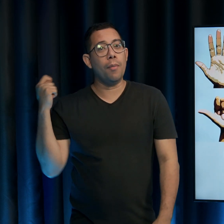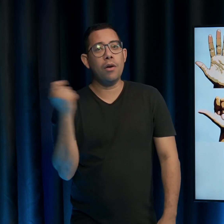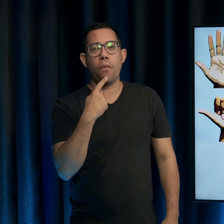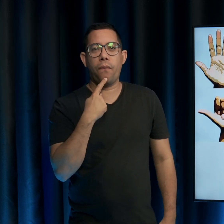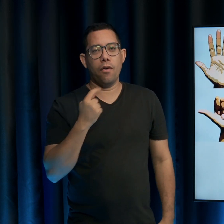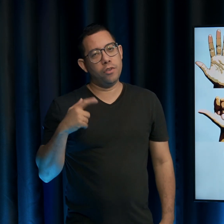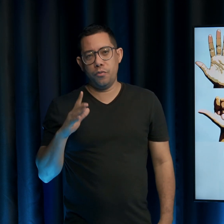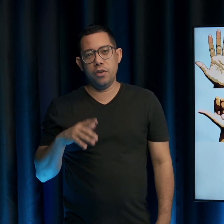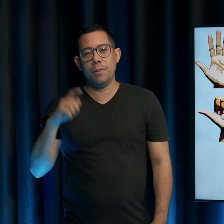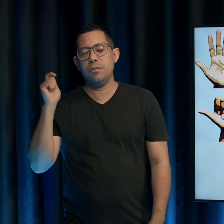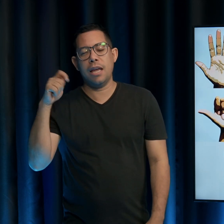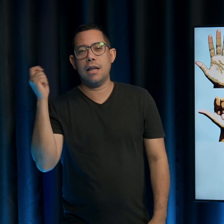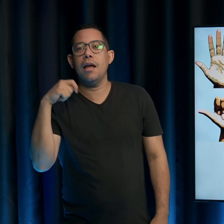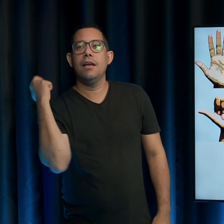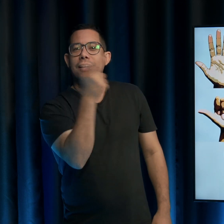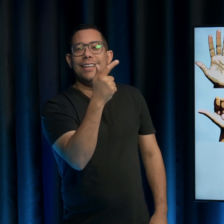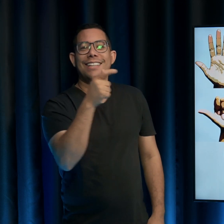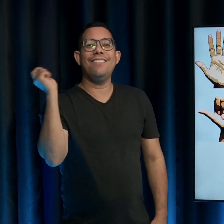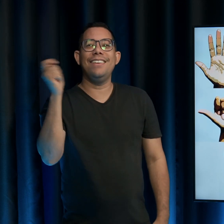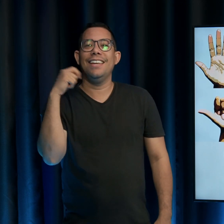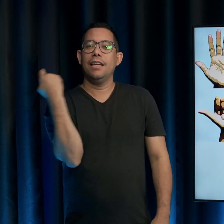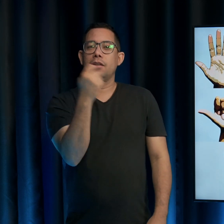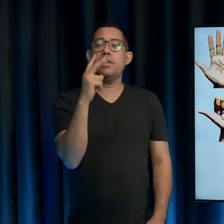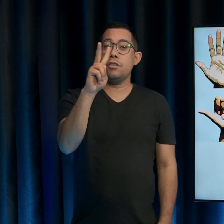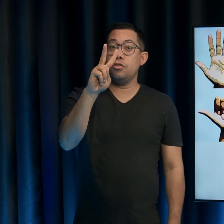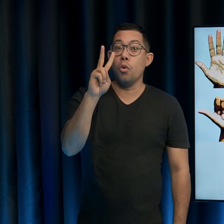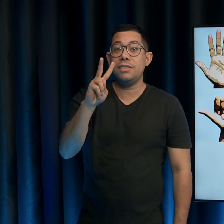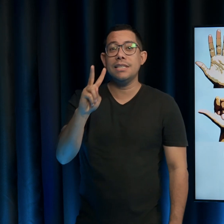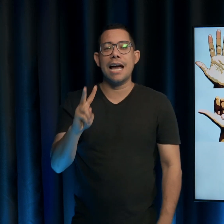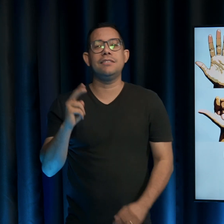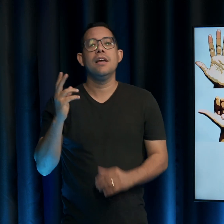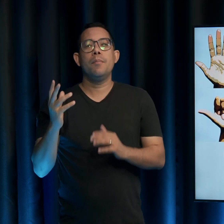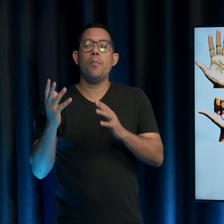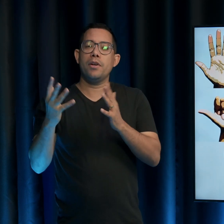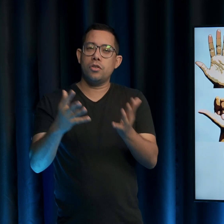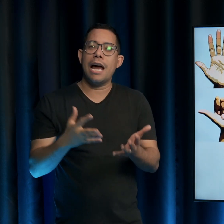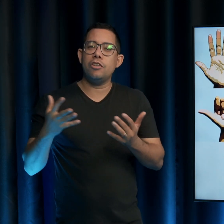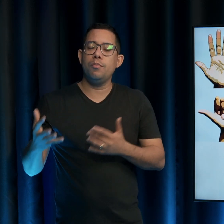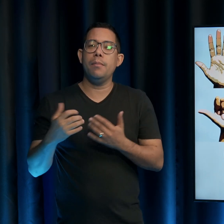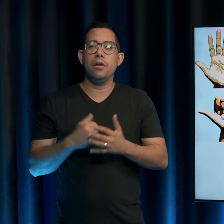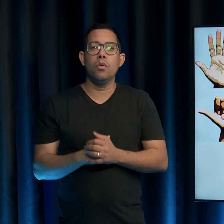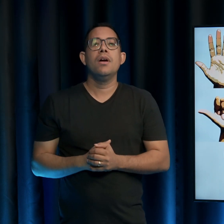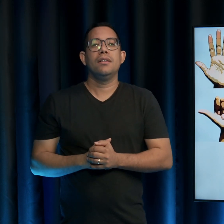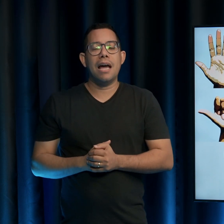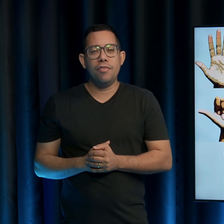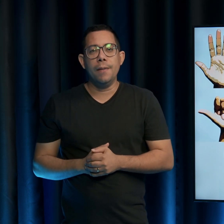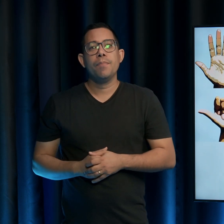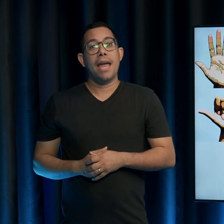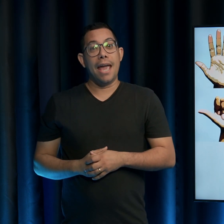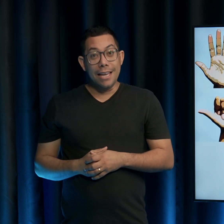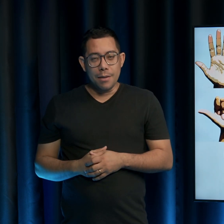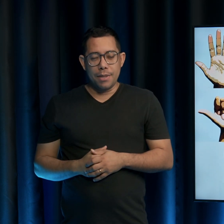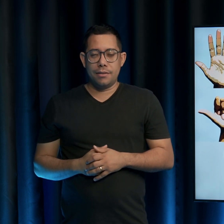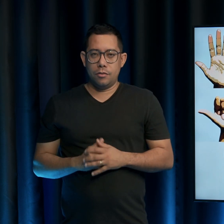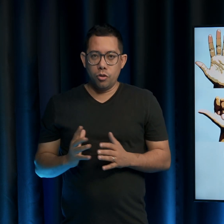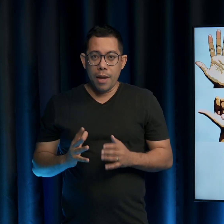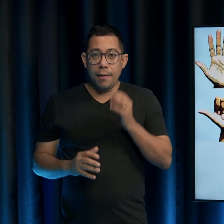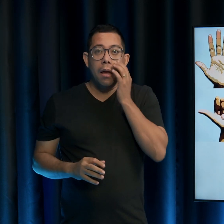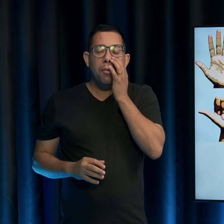barulho. Eu fiz, mas não tem, tá? Davi. Então tem esses 2 sinais para o personagem bíblico Davi em Libras. Tudo bem? Muito bem.